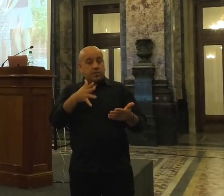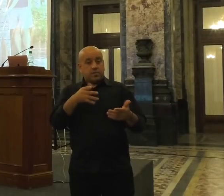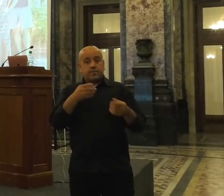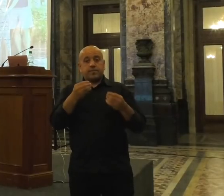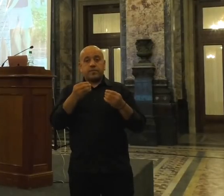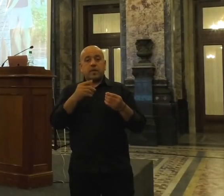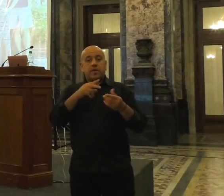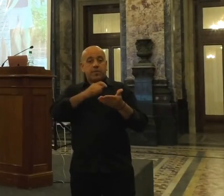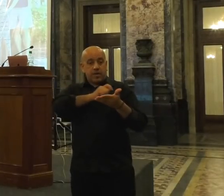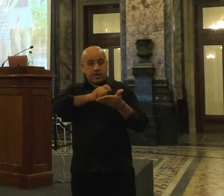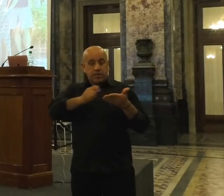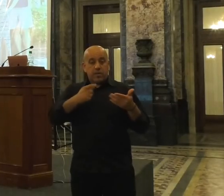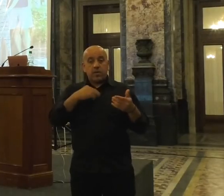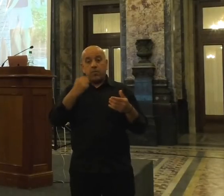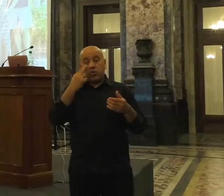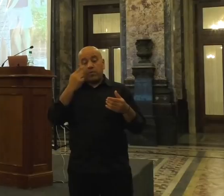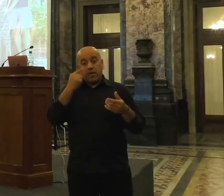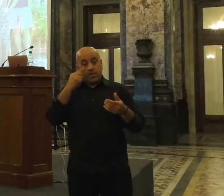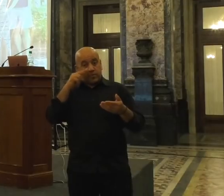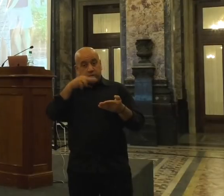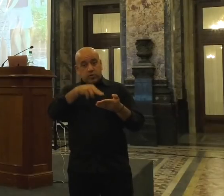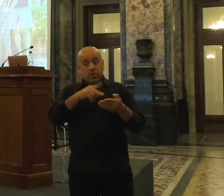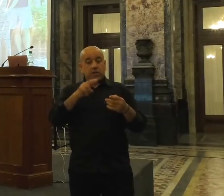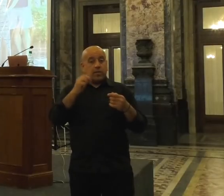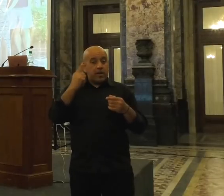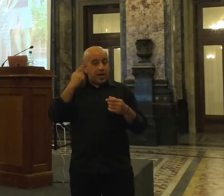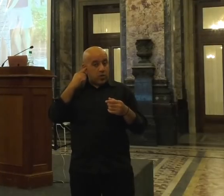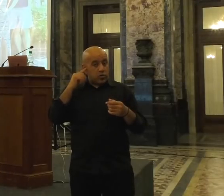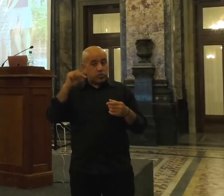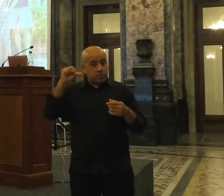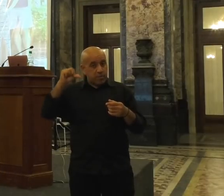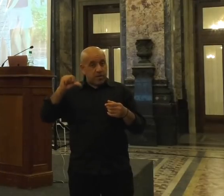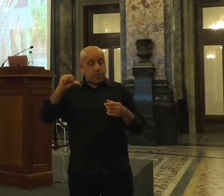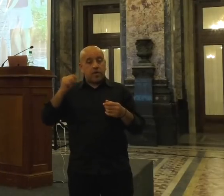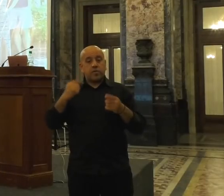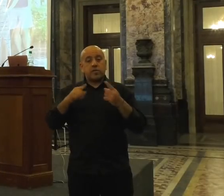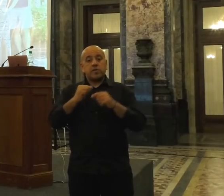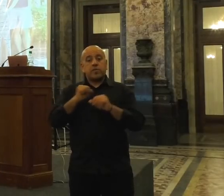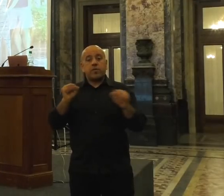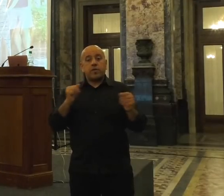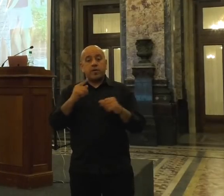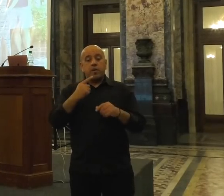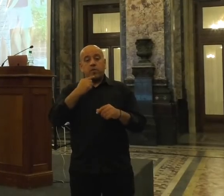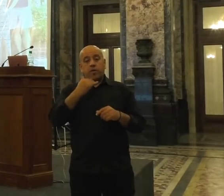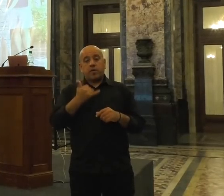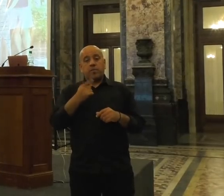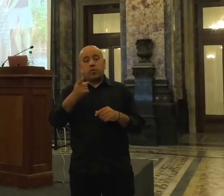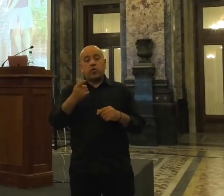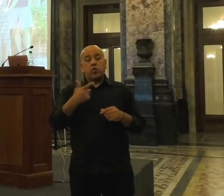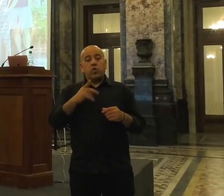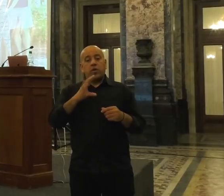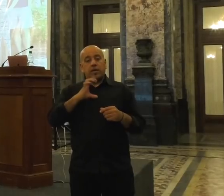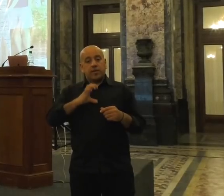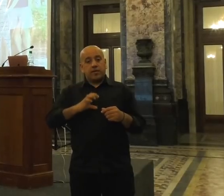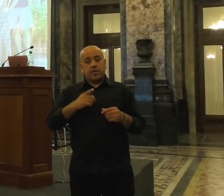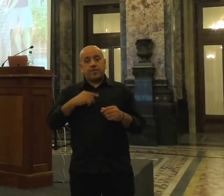a procesos visuales y en otros más a procesos auditivos. Pero se puede tomar en cuenta, por ejemplo, caracterizar, se